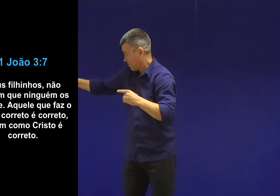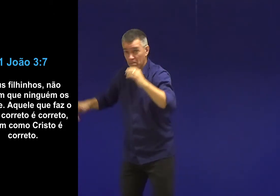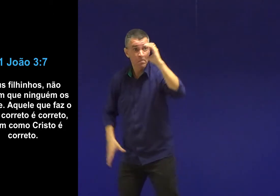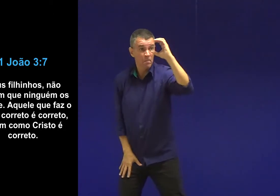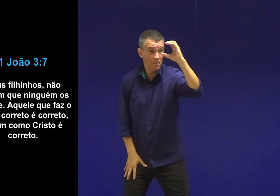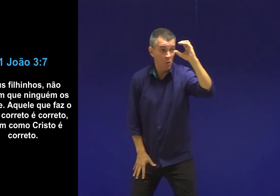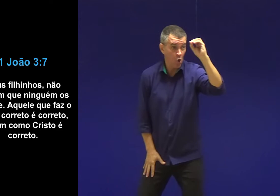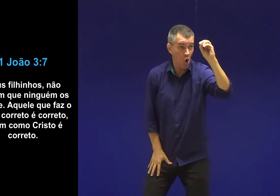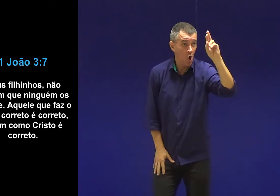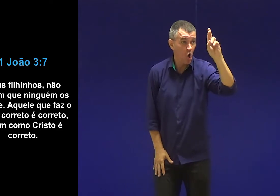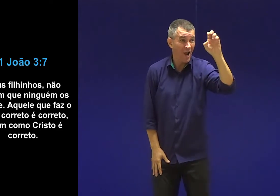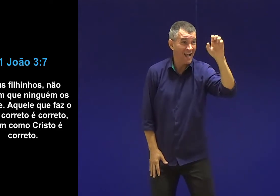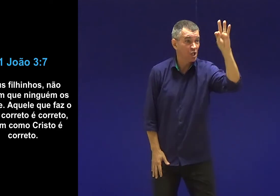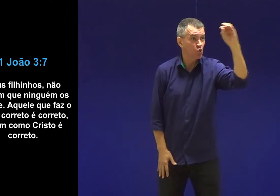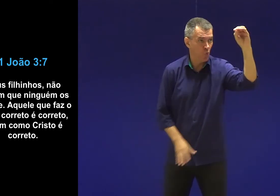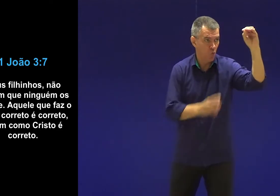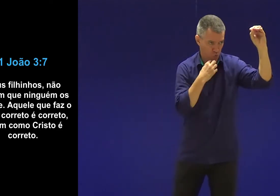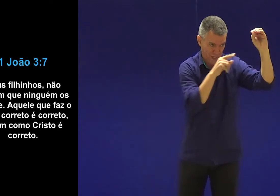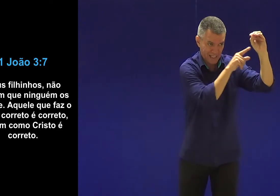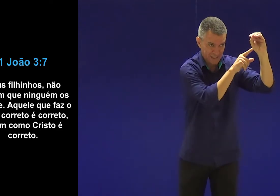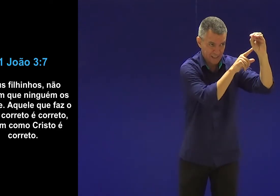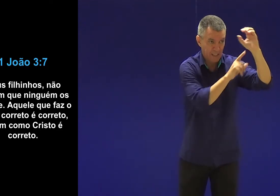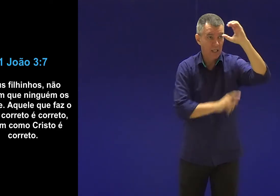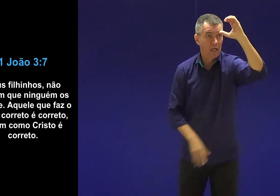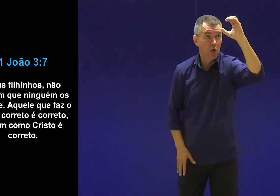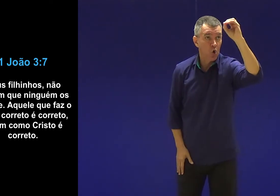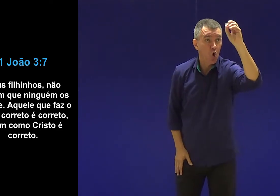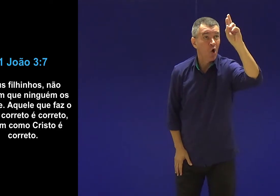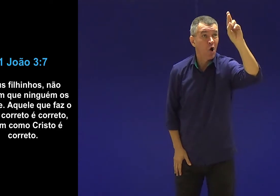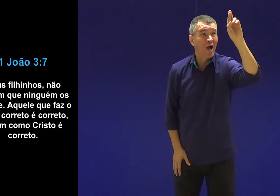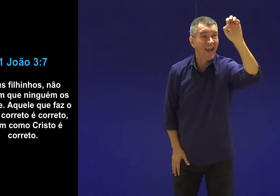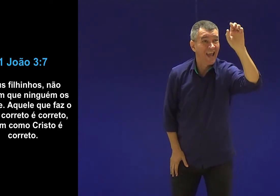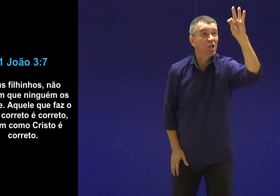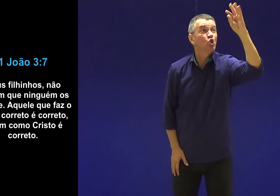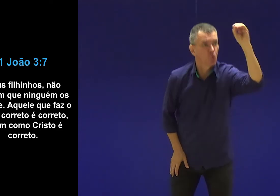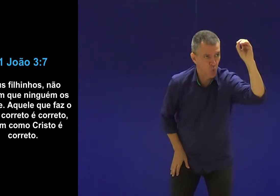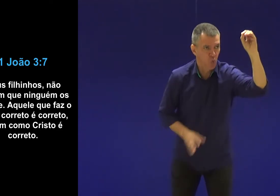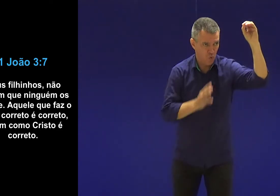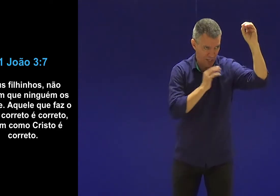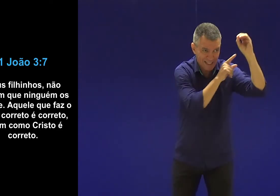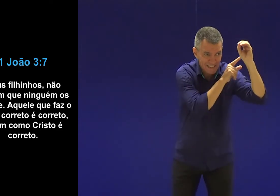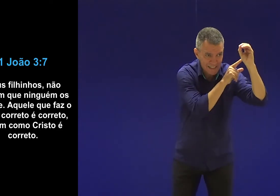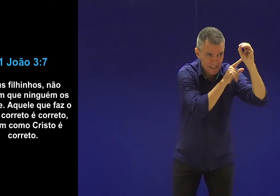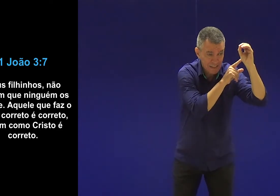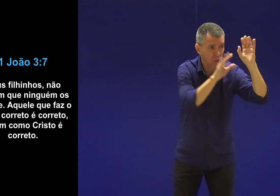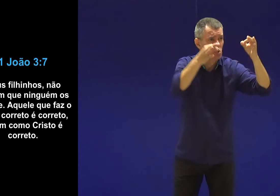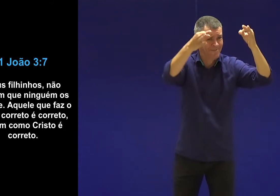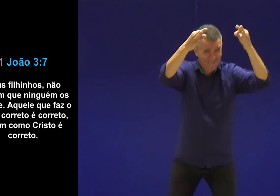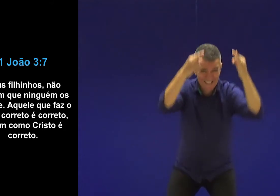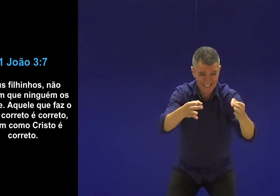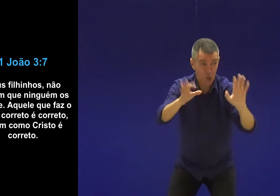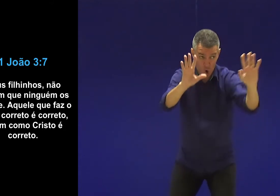Olha só, o texto diz, né, mostra a palavra correto ali. Correto. Certo?